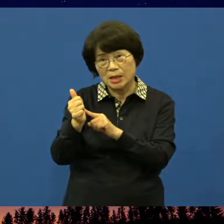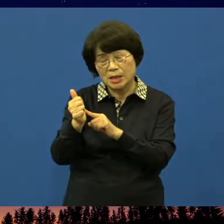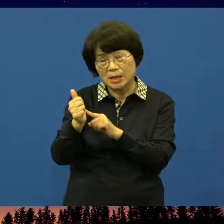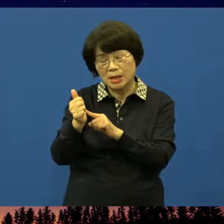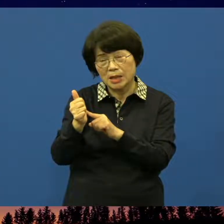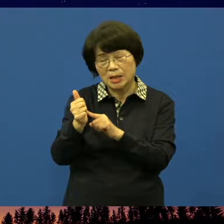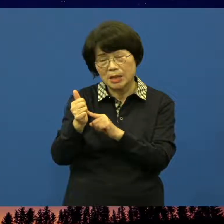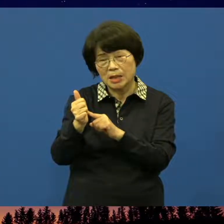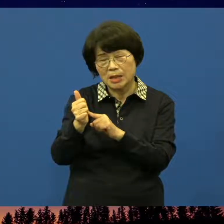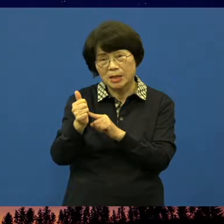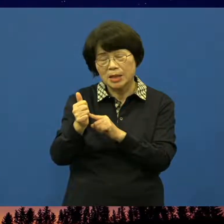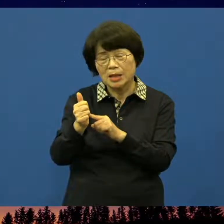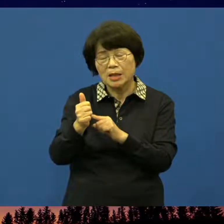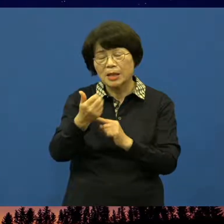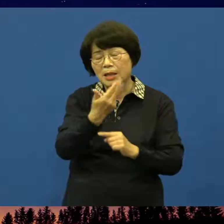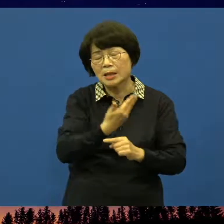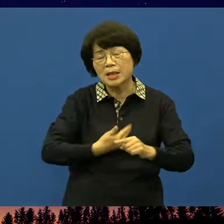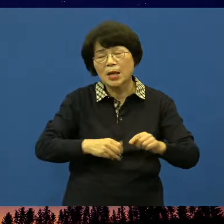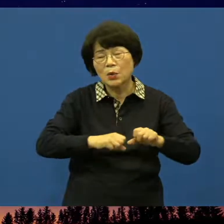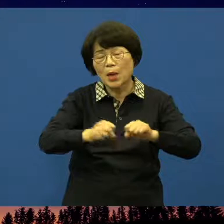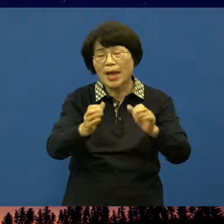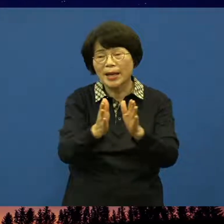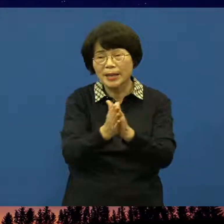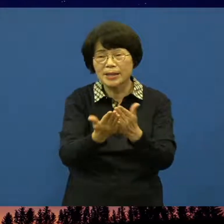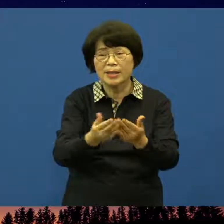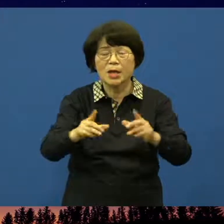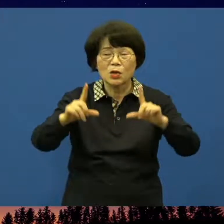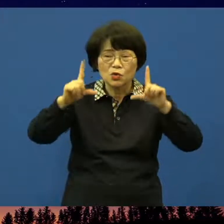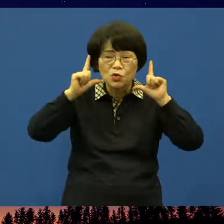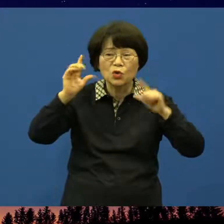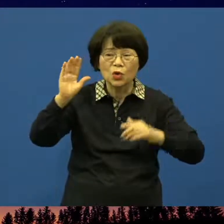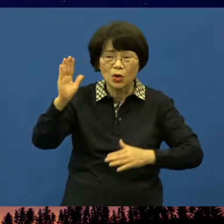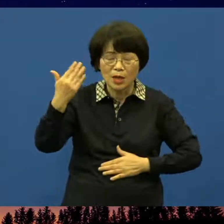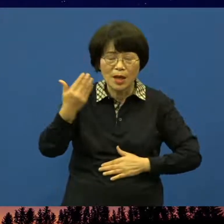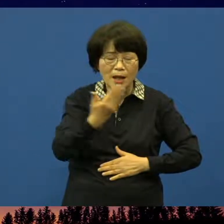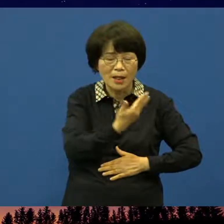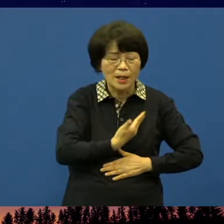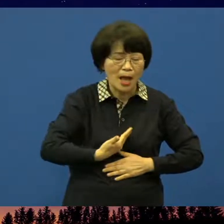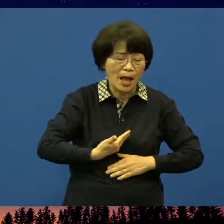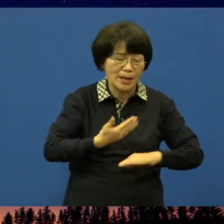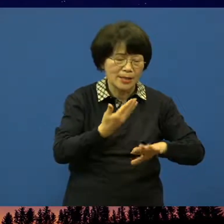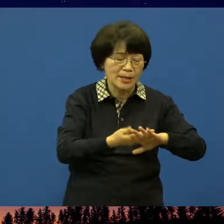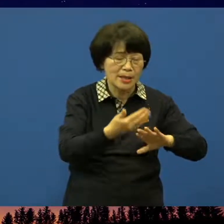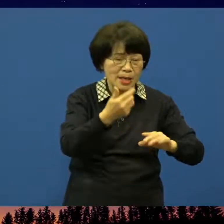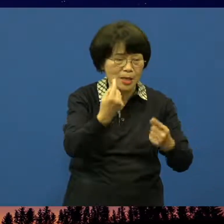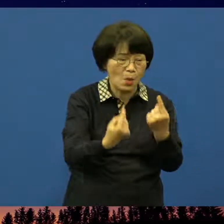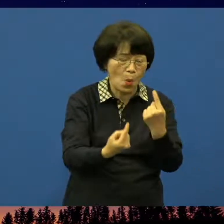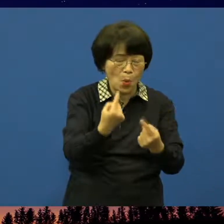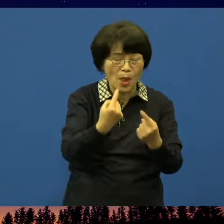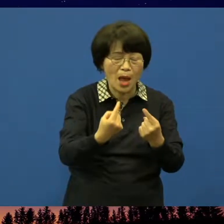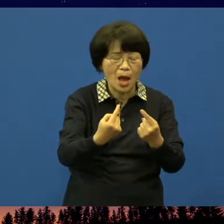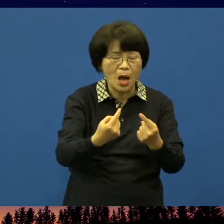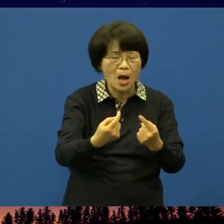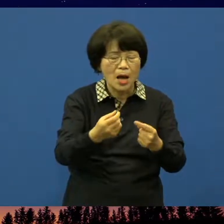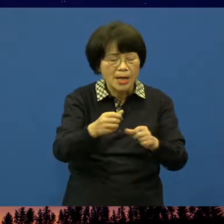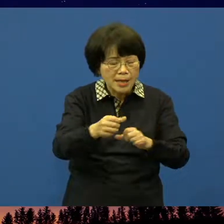주역이 됩니다. 사도행전의 주역이 됩니다. 다른 제자들도 훨씬 더 눈에 띄게 적극적으로 복음을